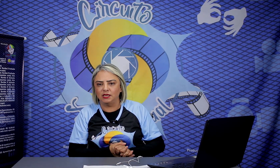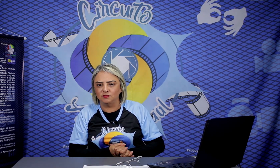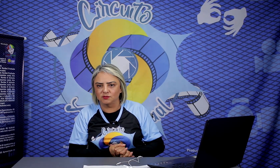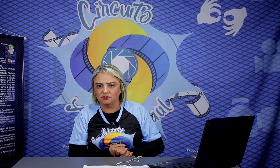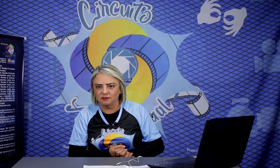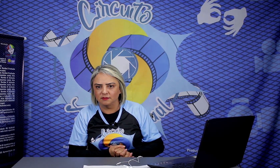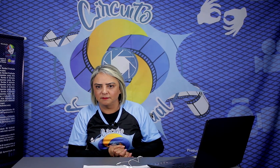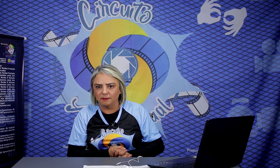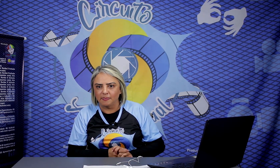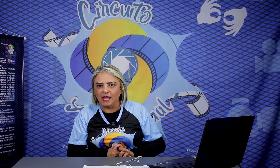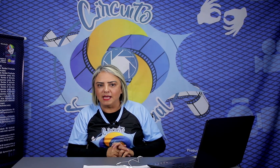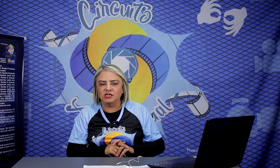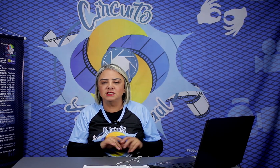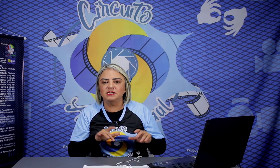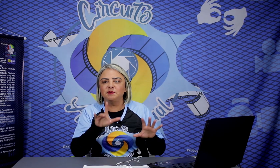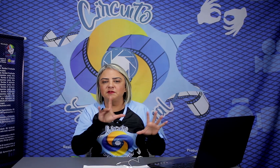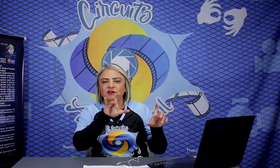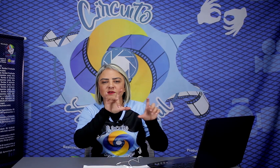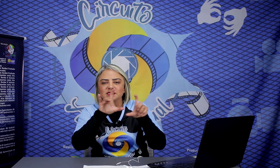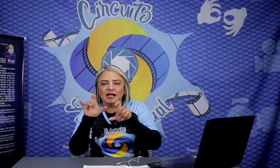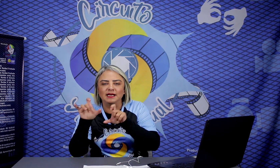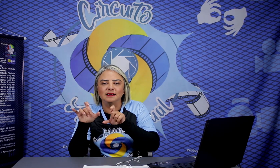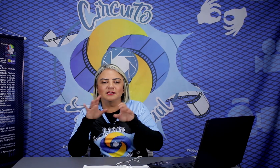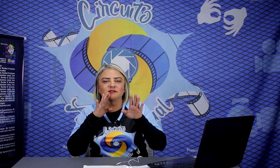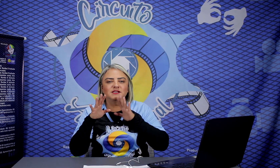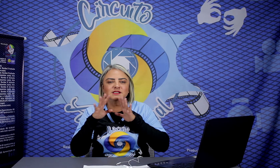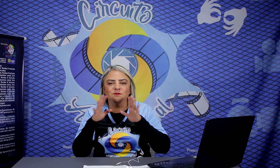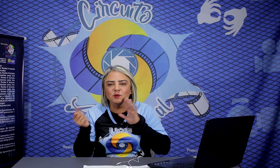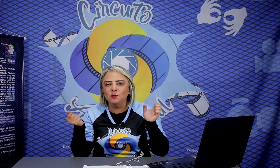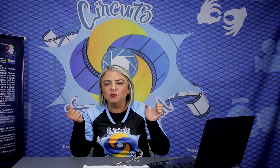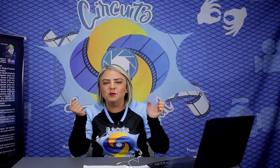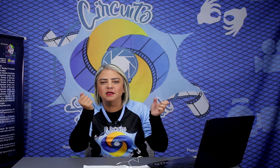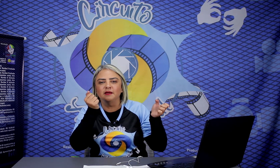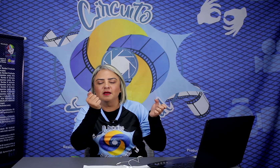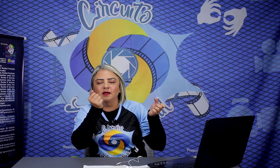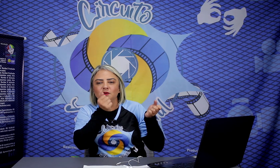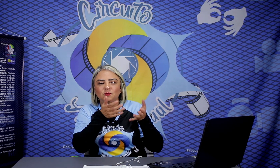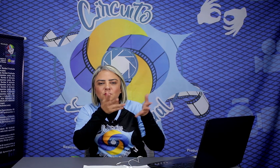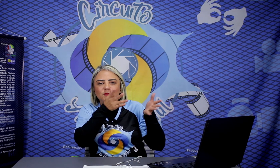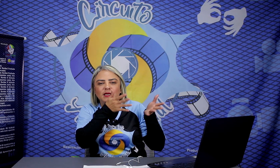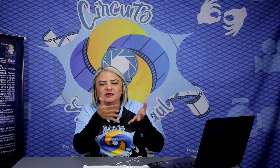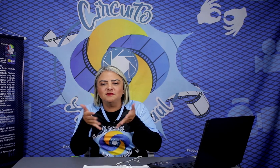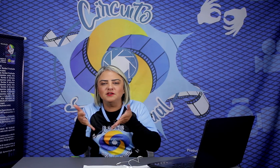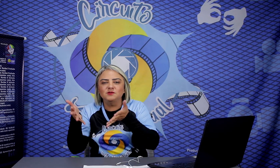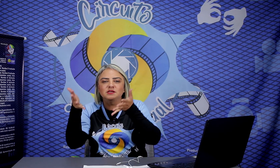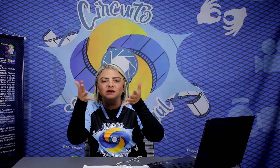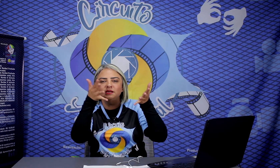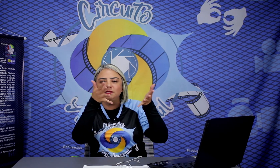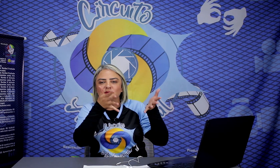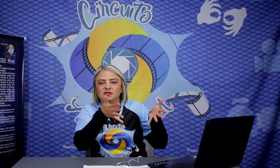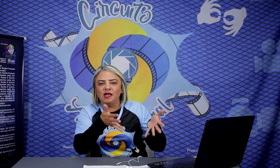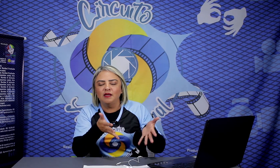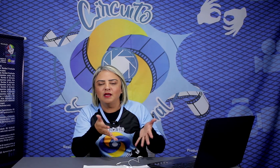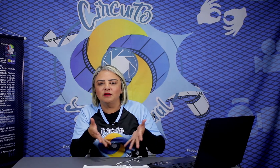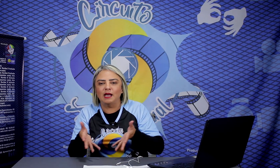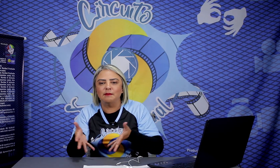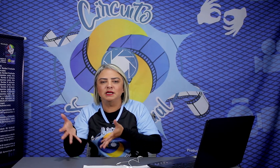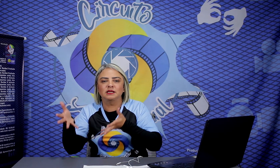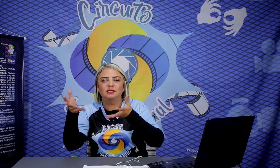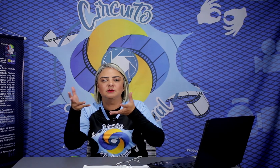direitos. E a gente sempre vê no Instagram, Facebook, YouTube, aqueles vídeos lindos, né? Que a mãe tá tendo